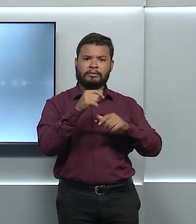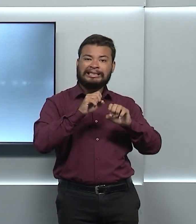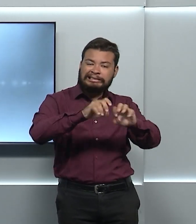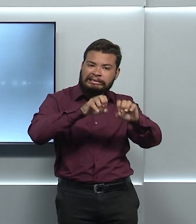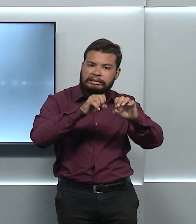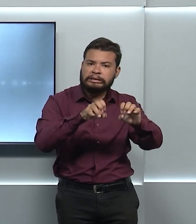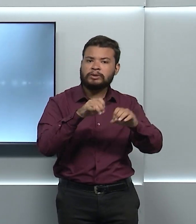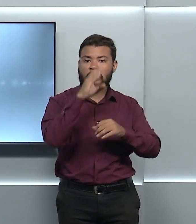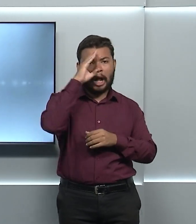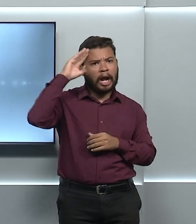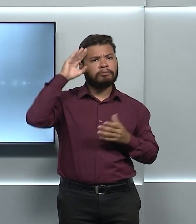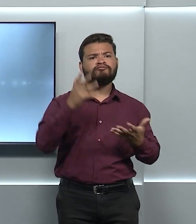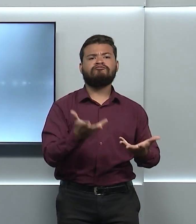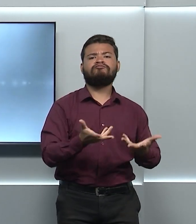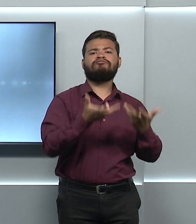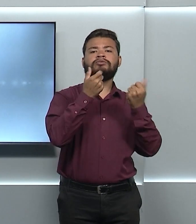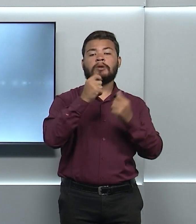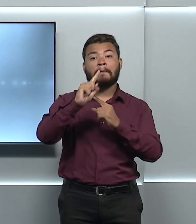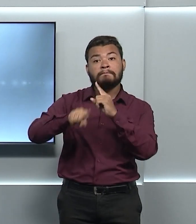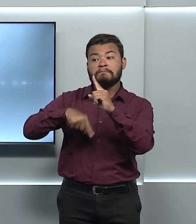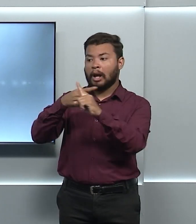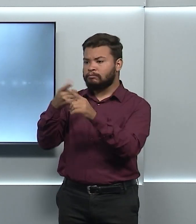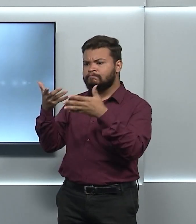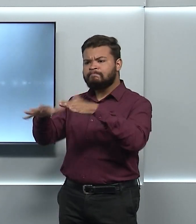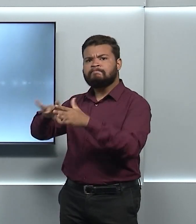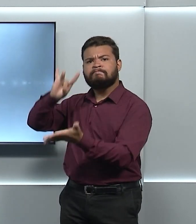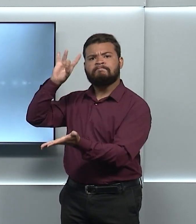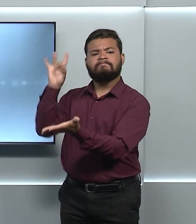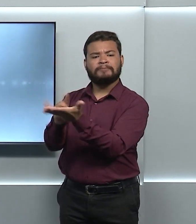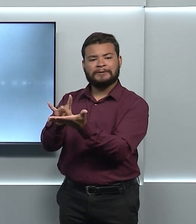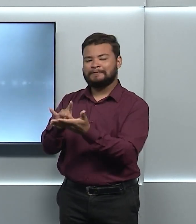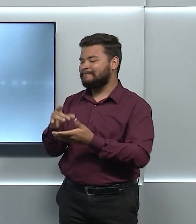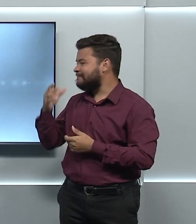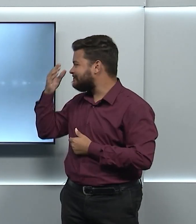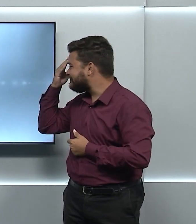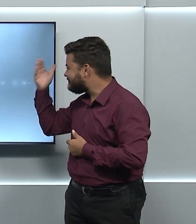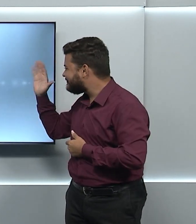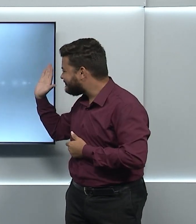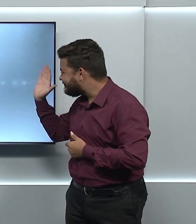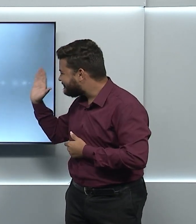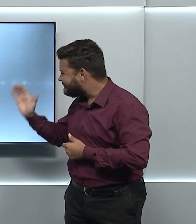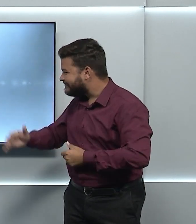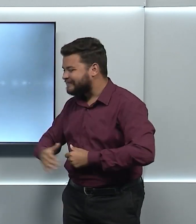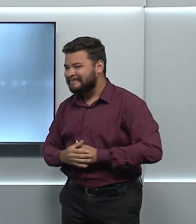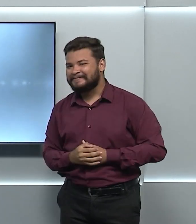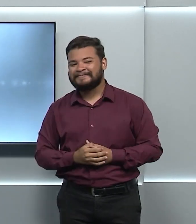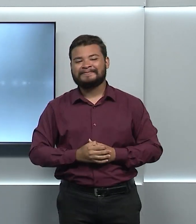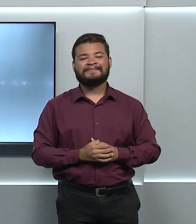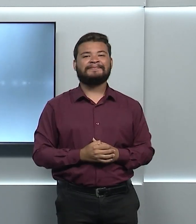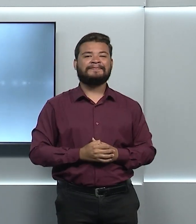na formação com inclusão de fato. Obrigada, professora. Até mais.